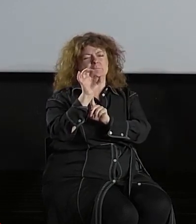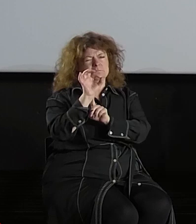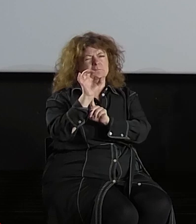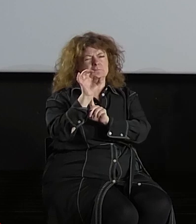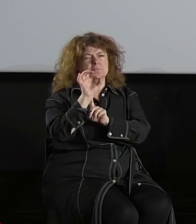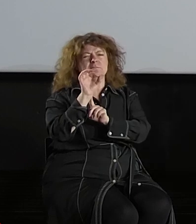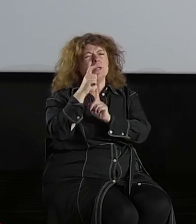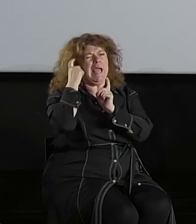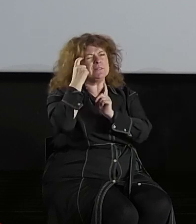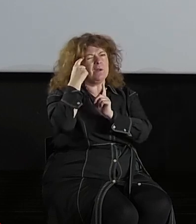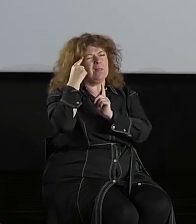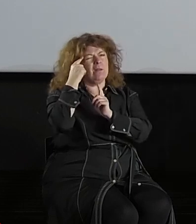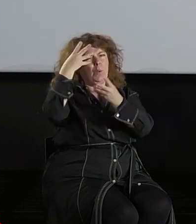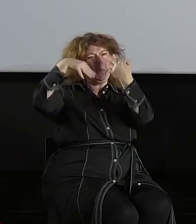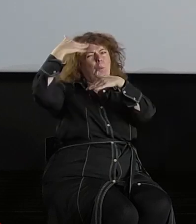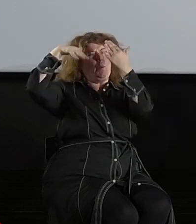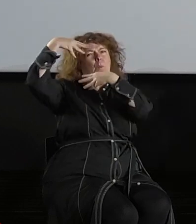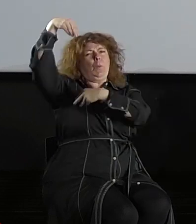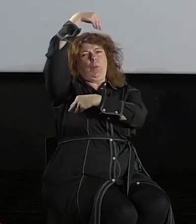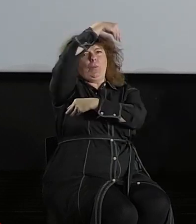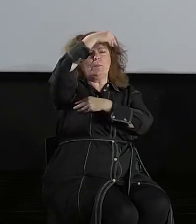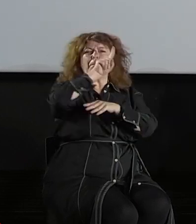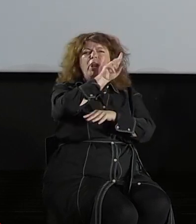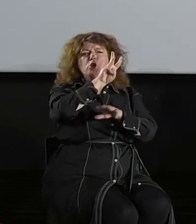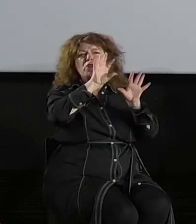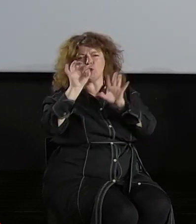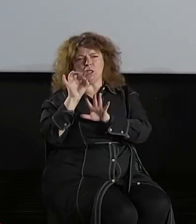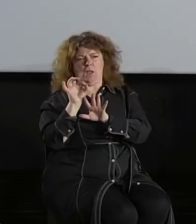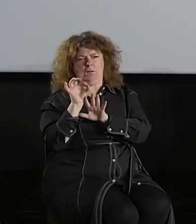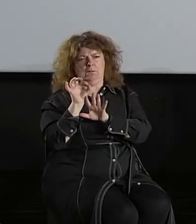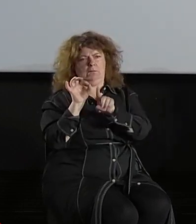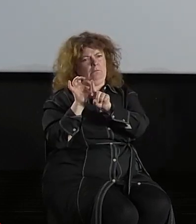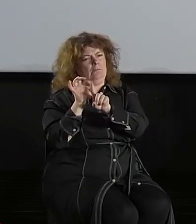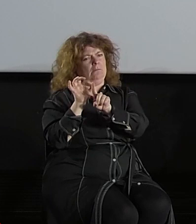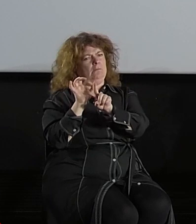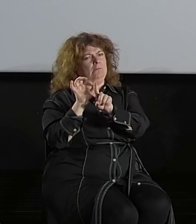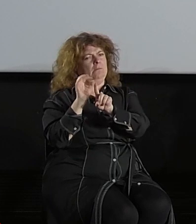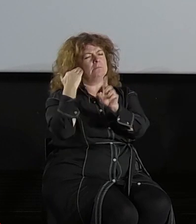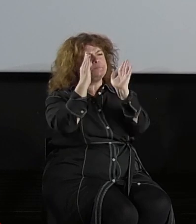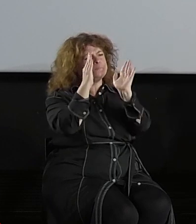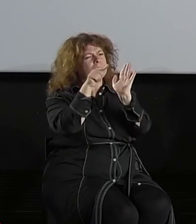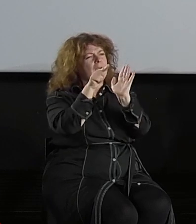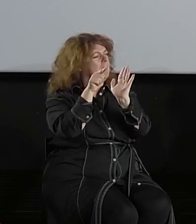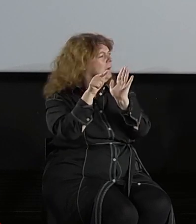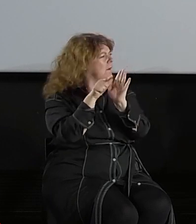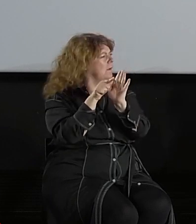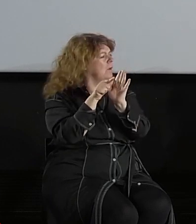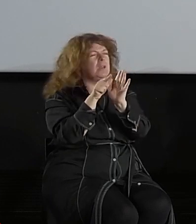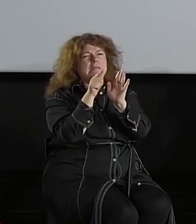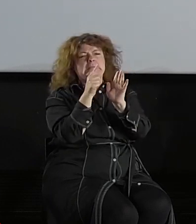decir Bueno vamos a situarnos en la época Y entonces Bueno sí tuvo ahí una una relación amorosa